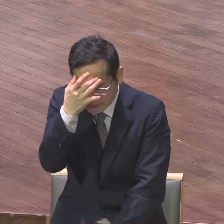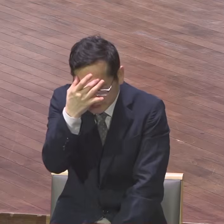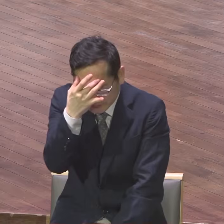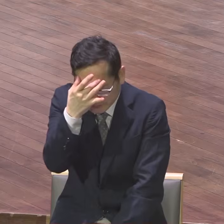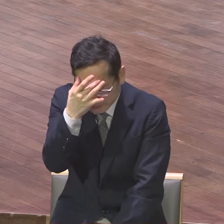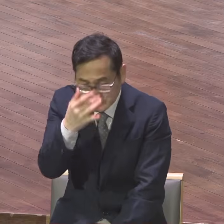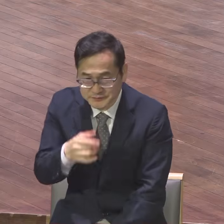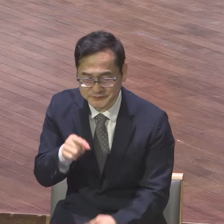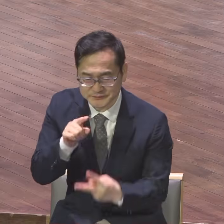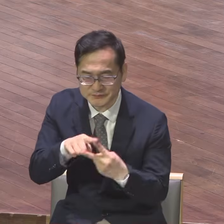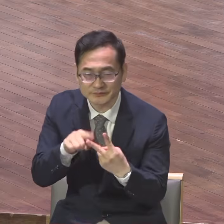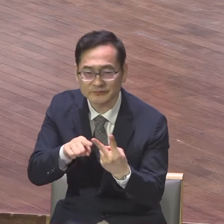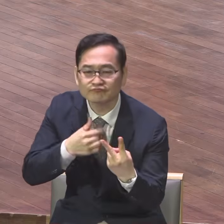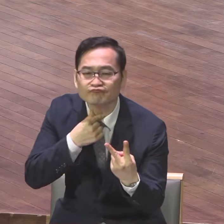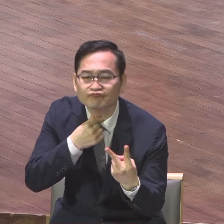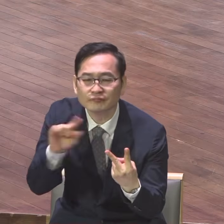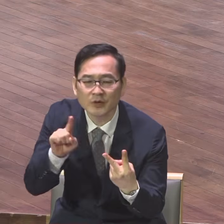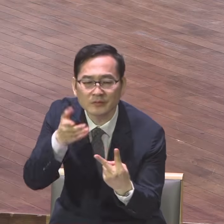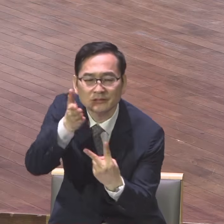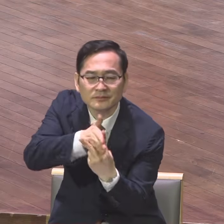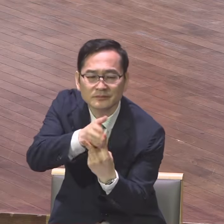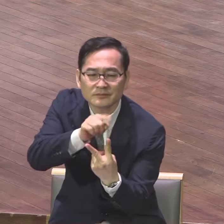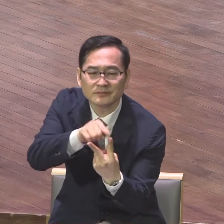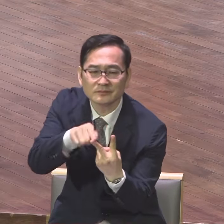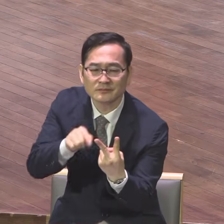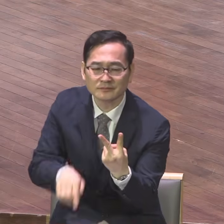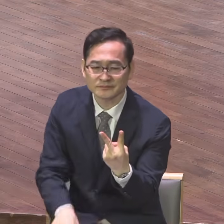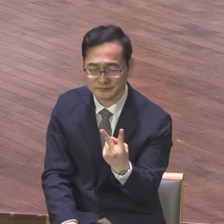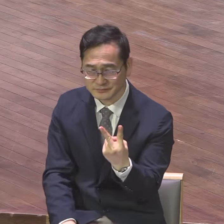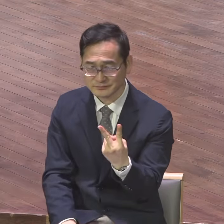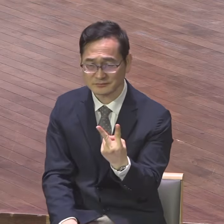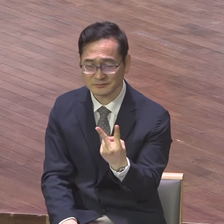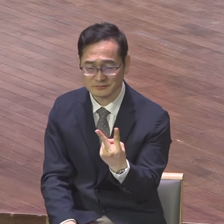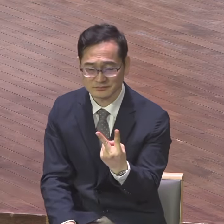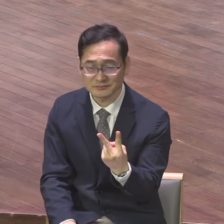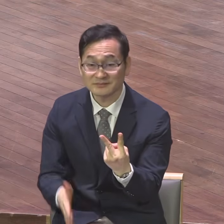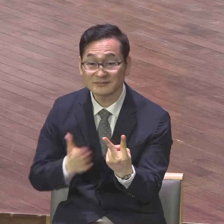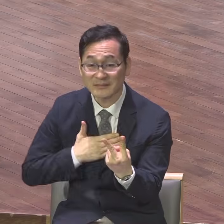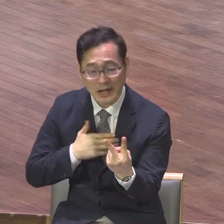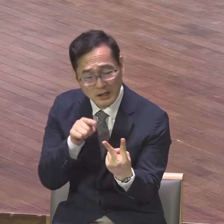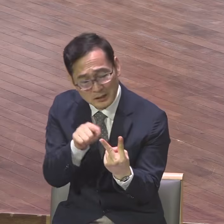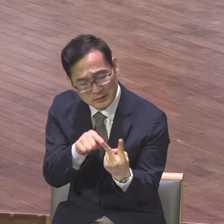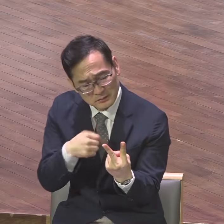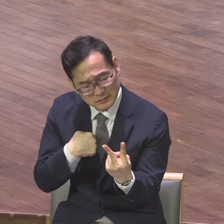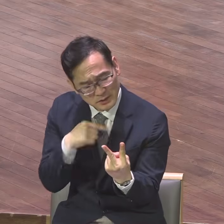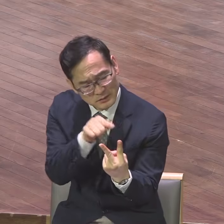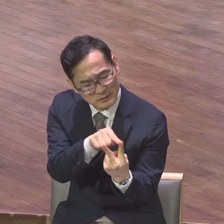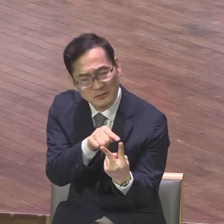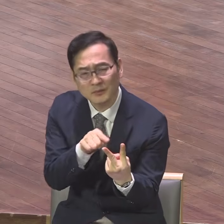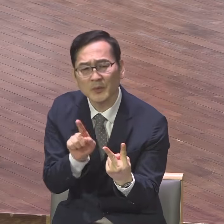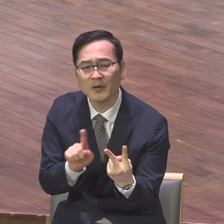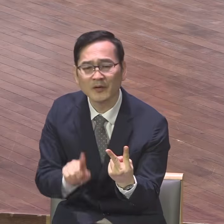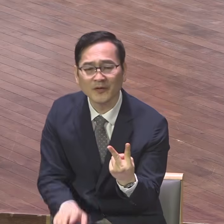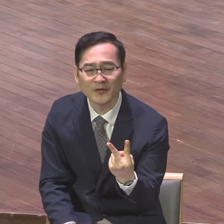여러분은 어디에 속해 있습니까? 내가 어디에 속해 있는 것 같은가?